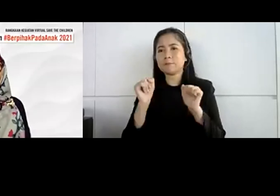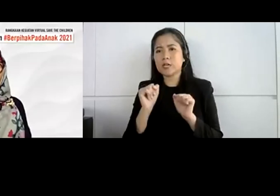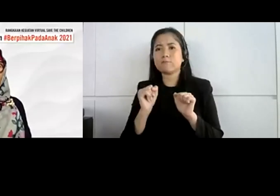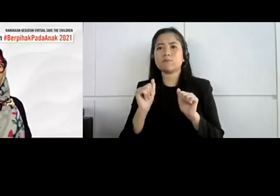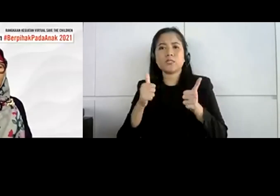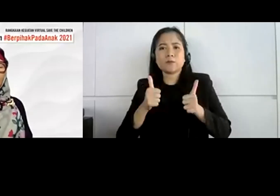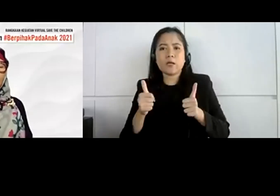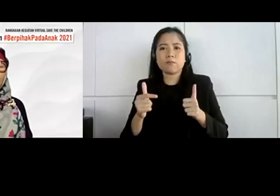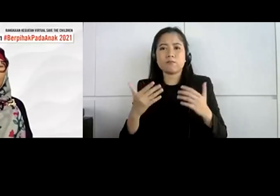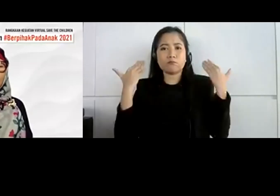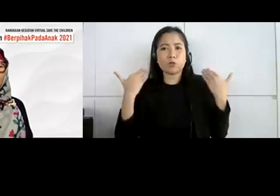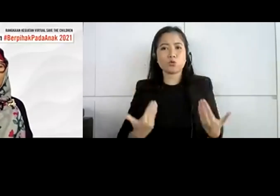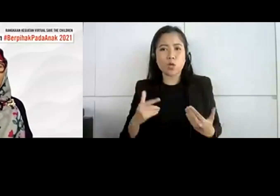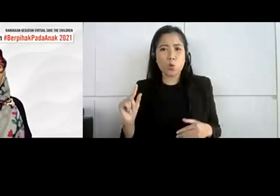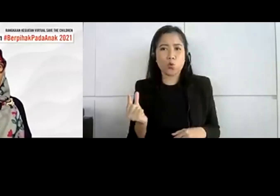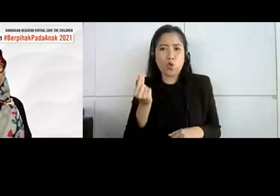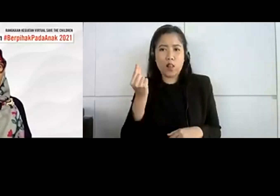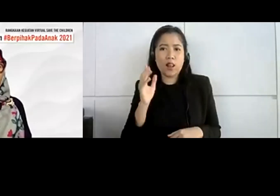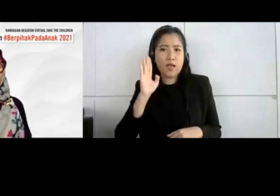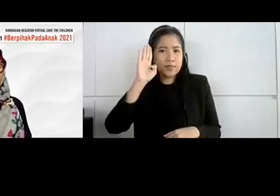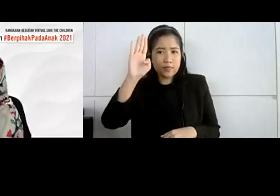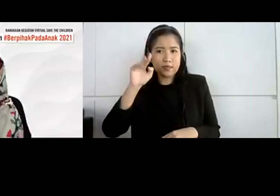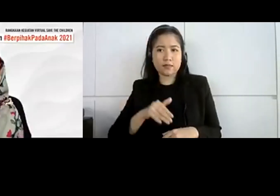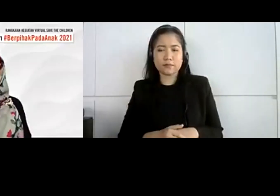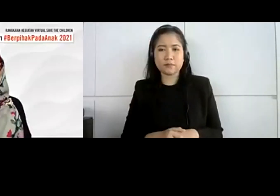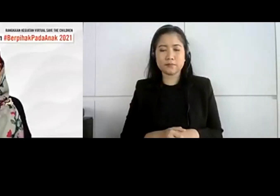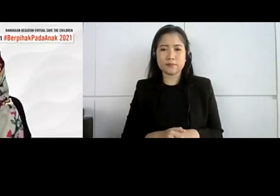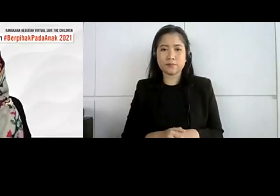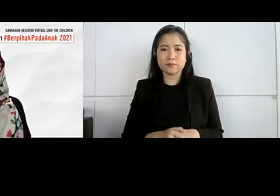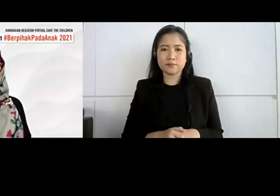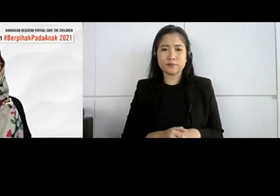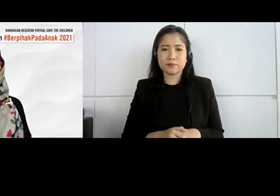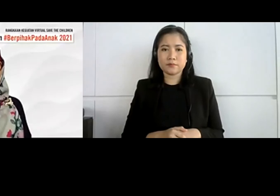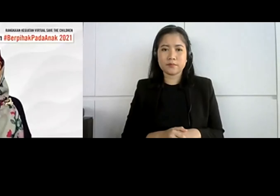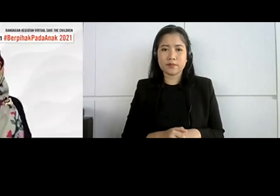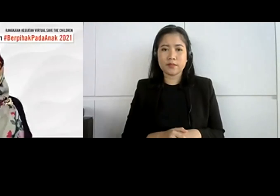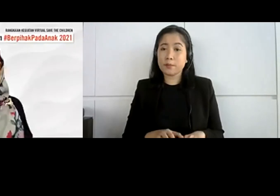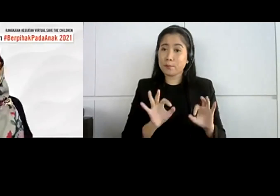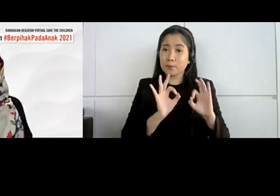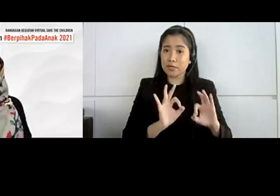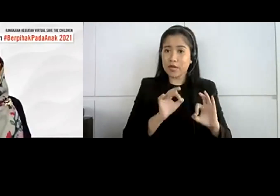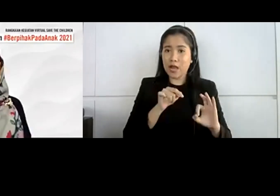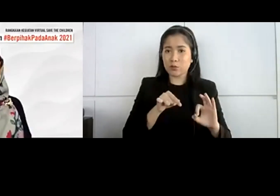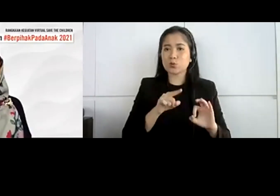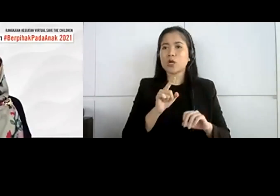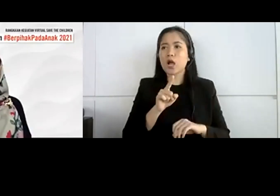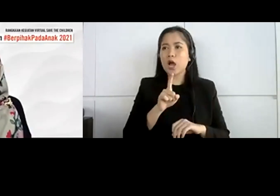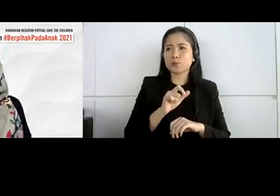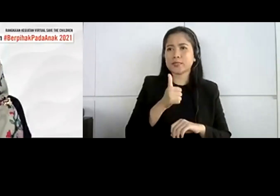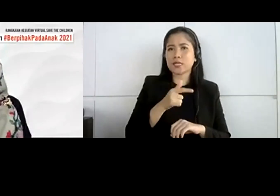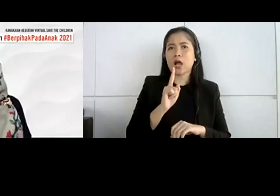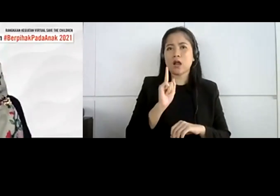SDM unggul di masa yang akan datang. Pendidikan harus bisa mengimplementasikan